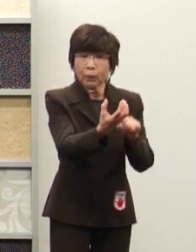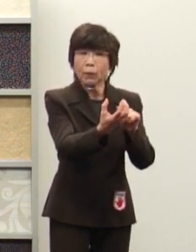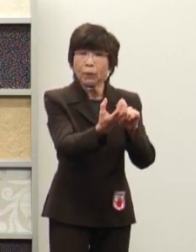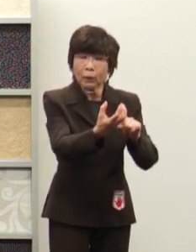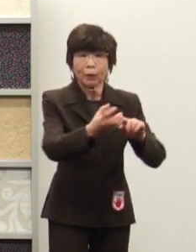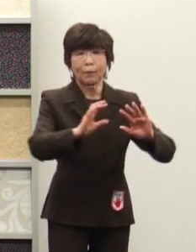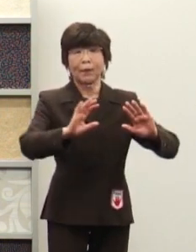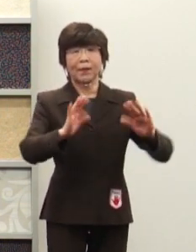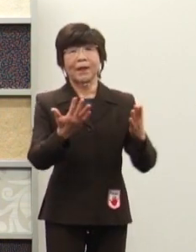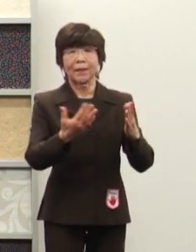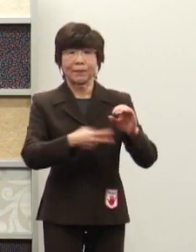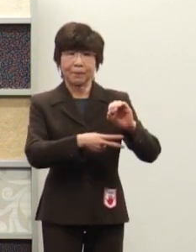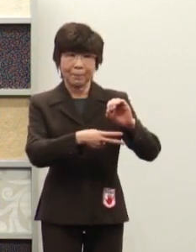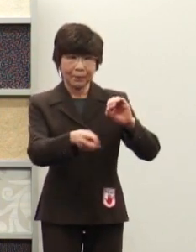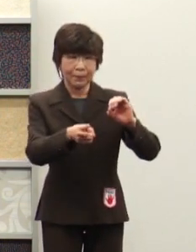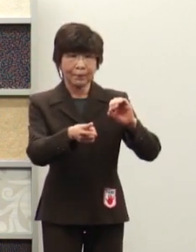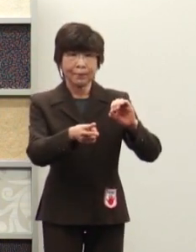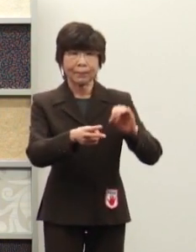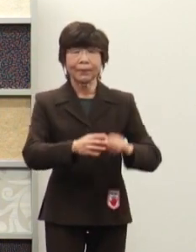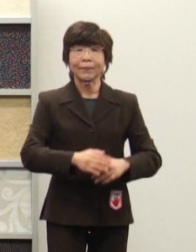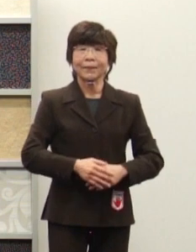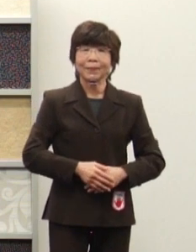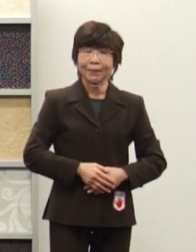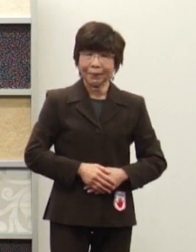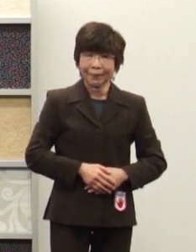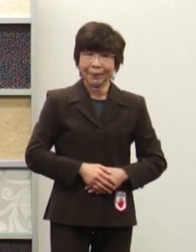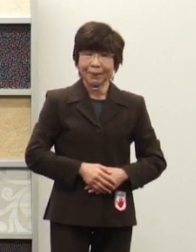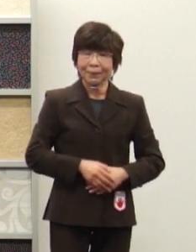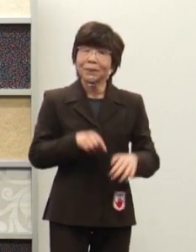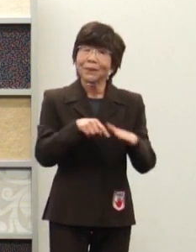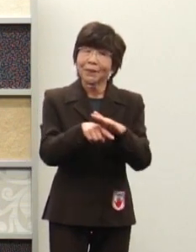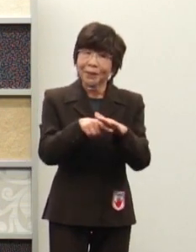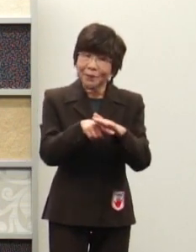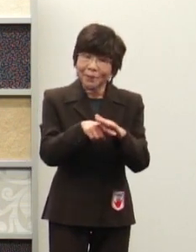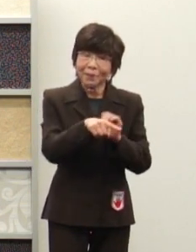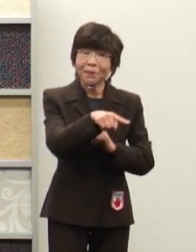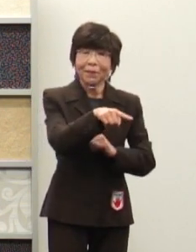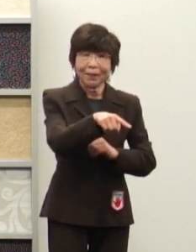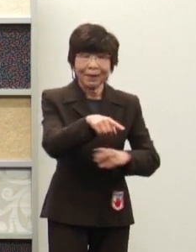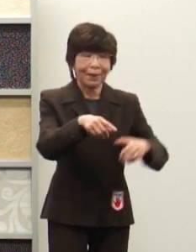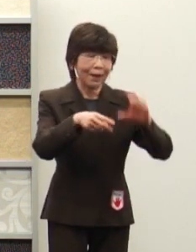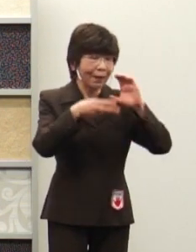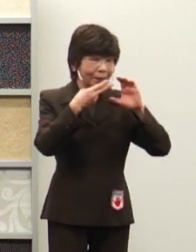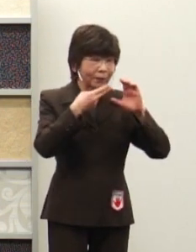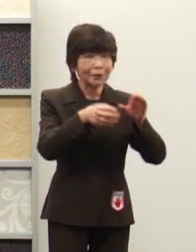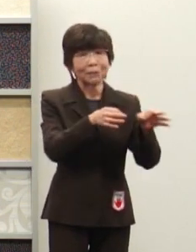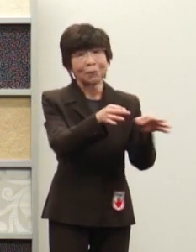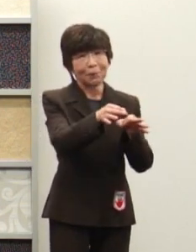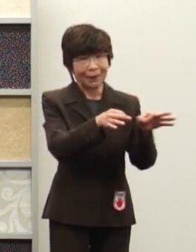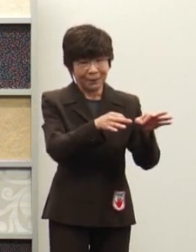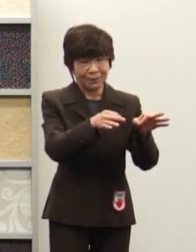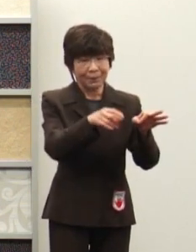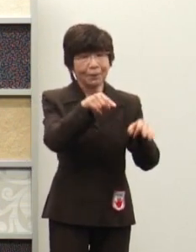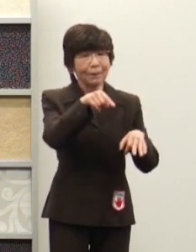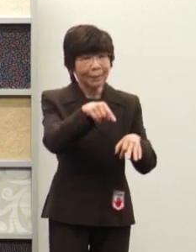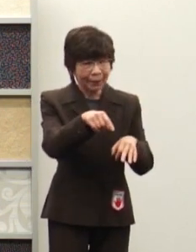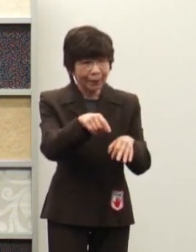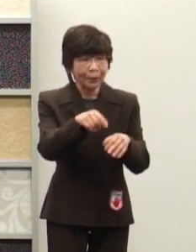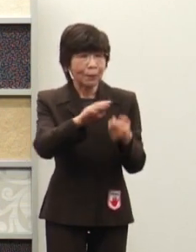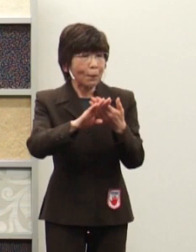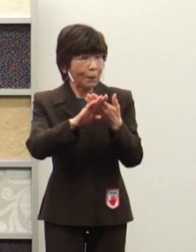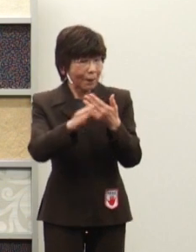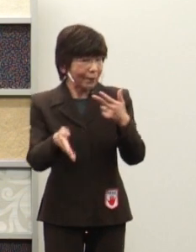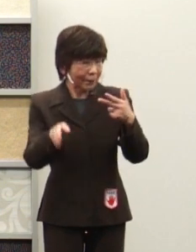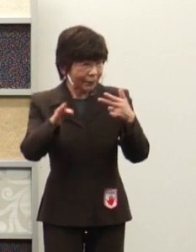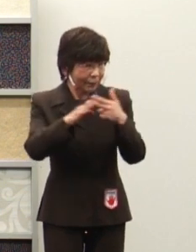状況はできていない。これはやはり飲食店、あるいはその 対人サービスに関する皆さんがですね、その感